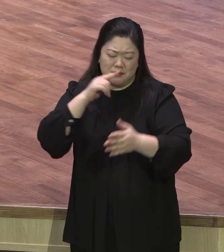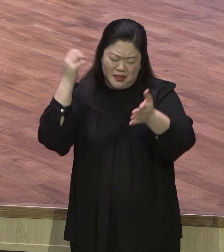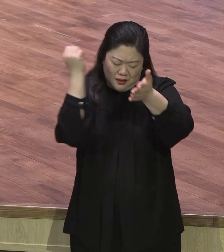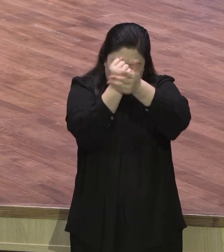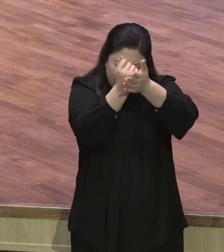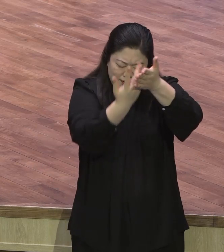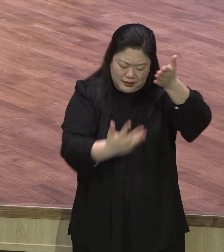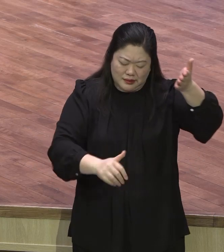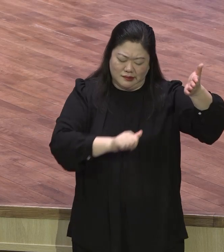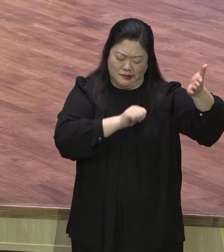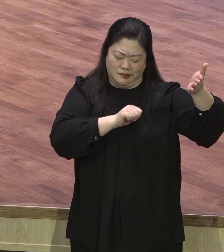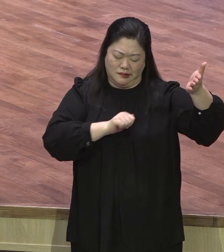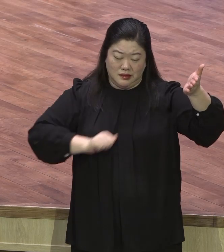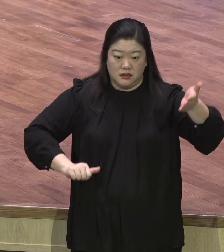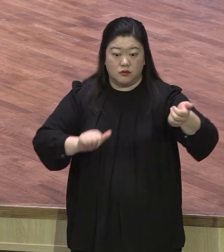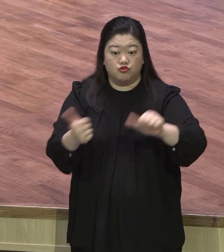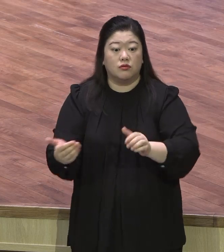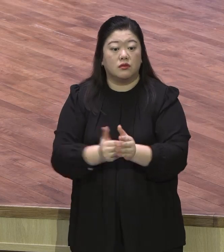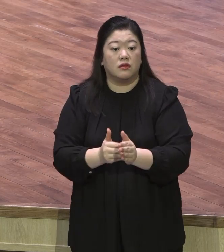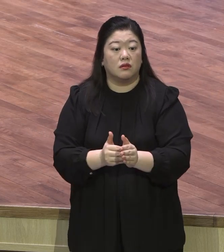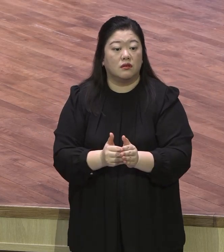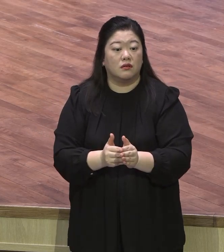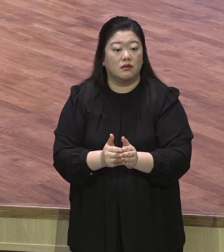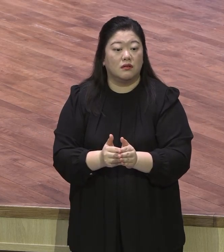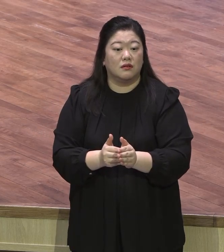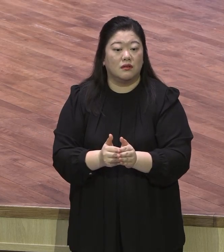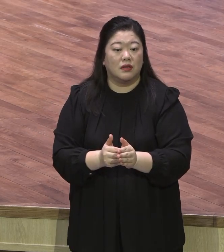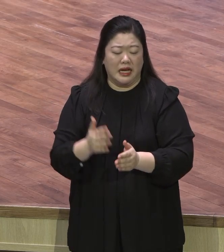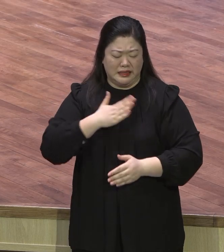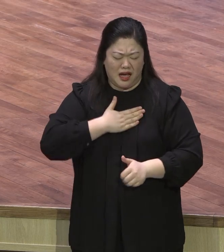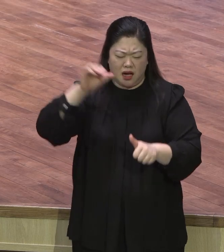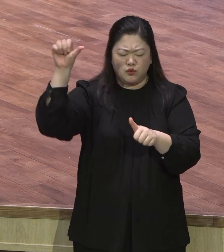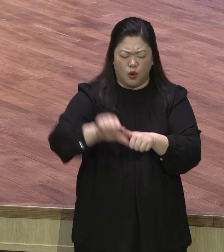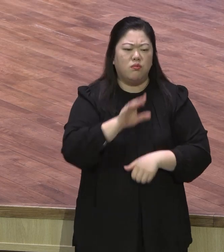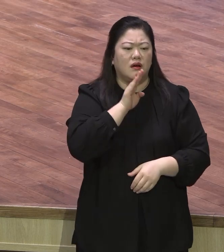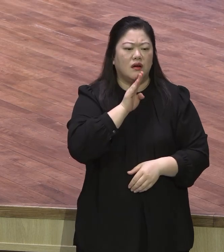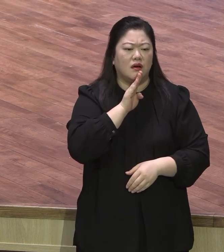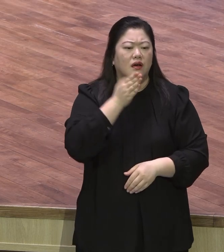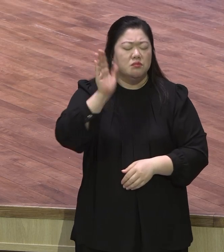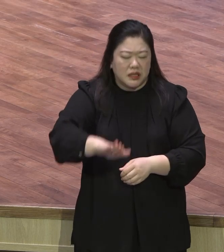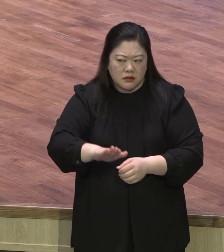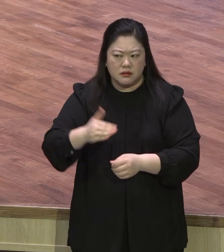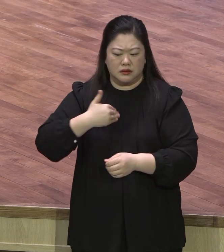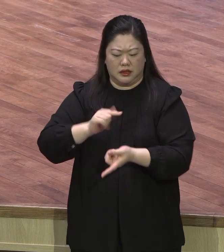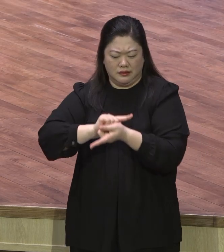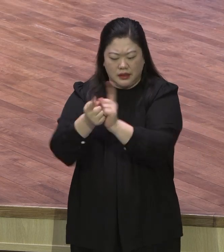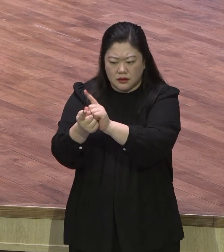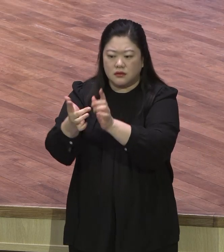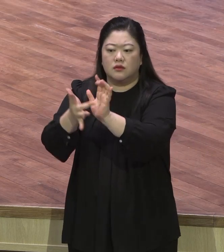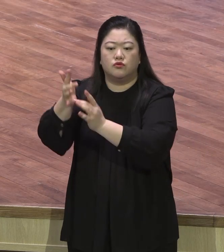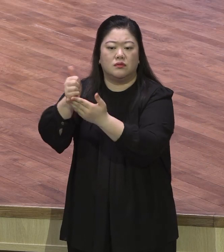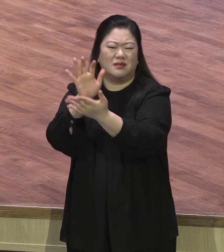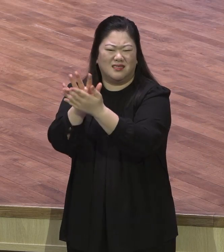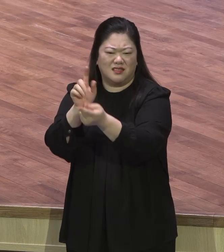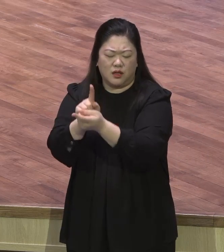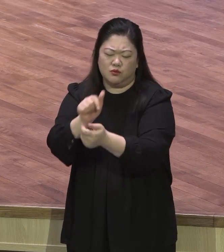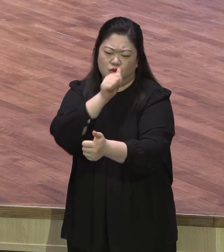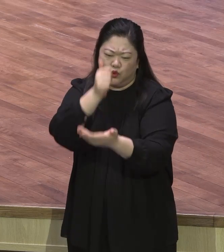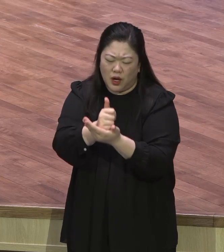죽어주시고 나를 위해 죽으시고 내가 받을 저수를 대신 받으시고 나를 구원해 주시고 하여